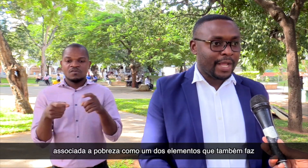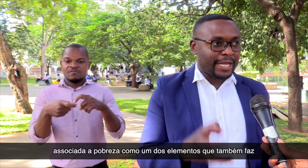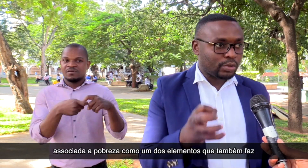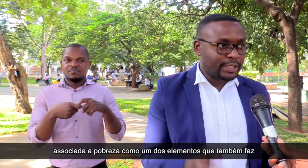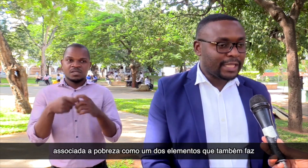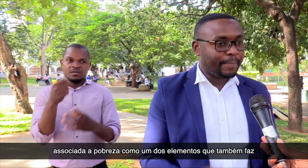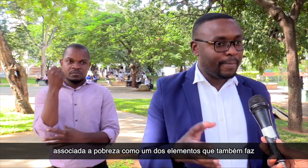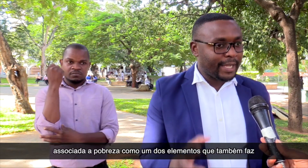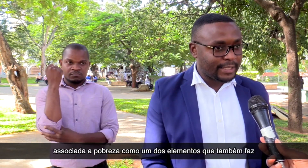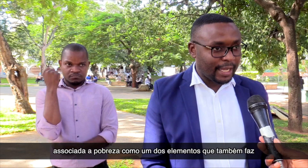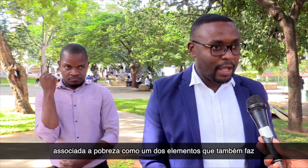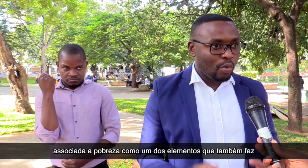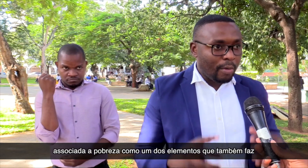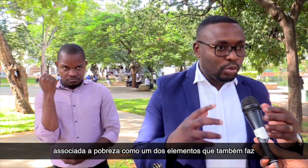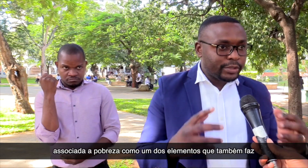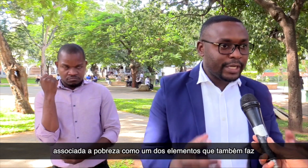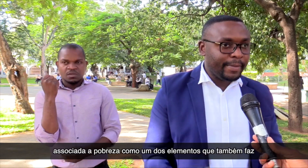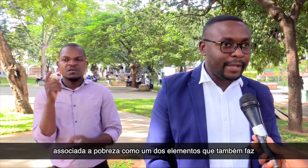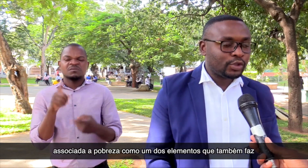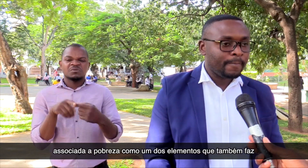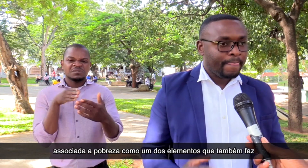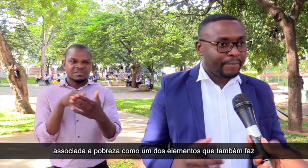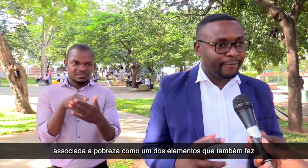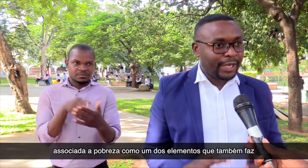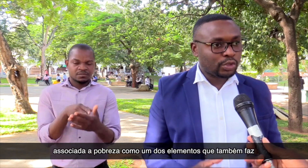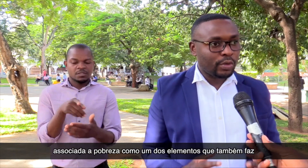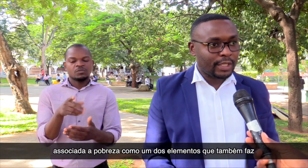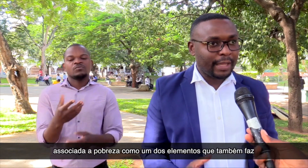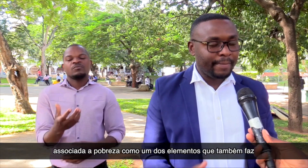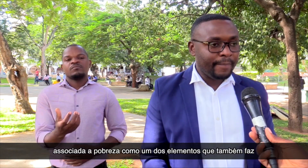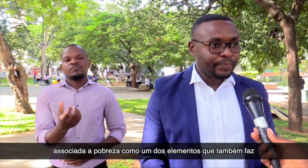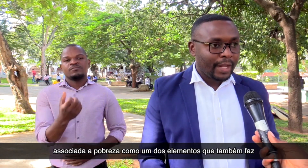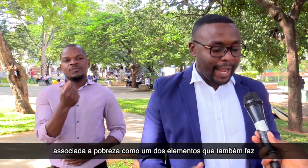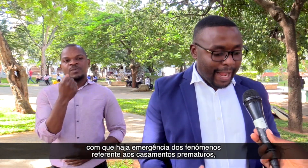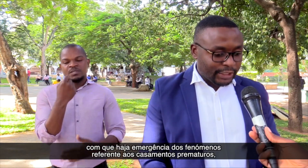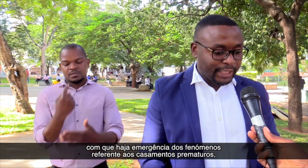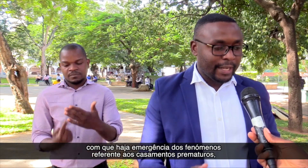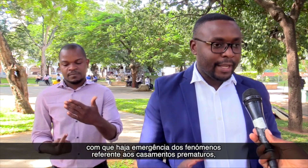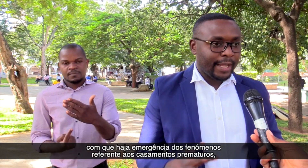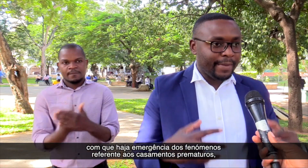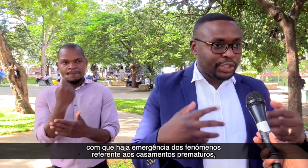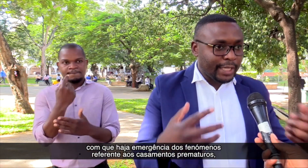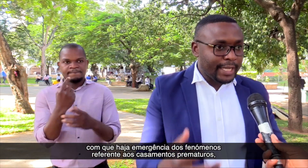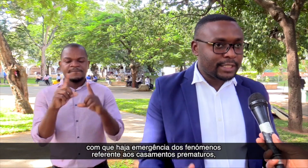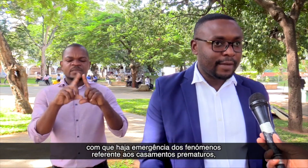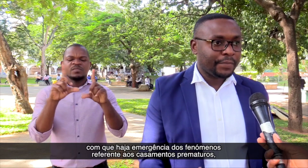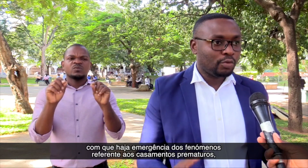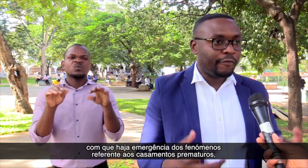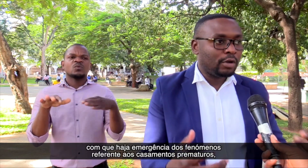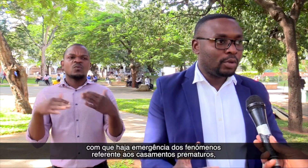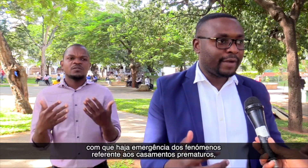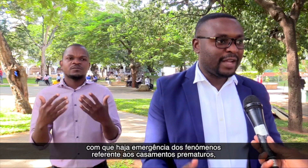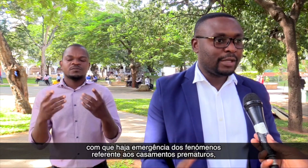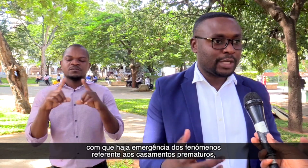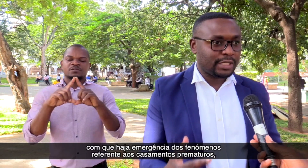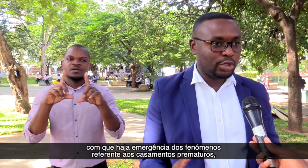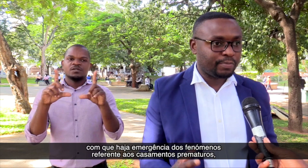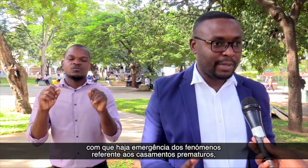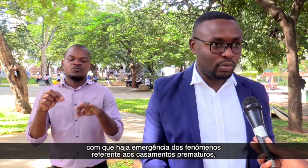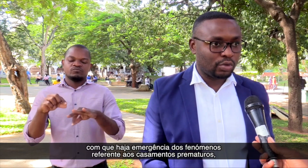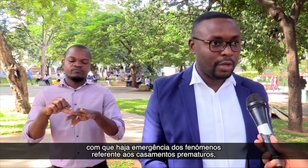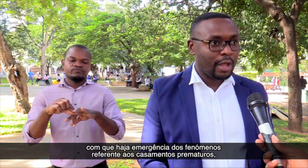financeira associada à pobreza como um dos elementos que faz com que também haja emergência do fenômeno referente